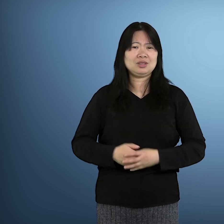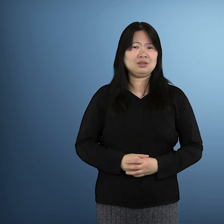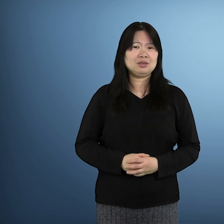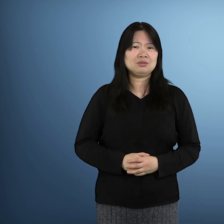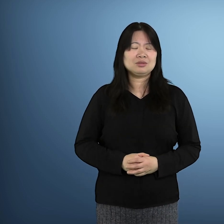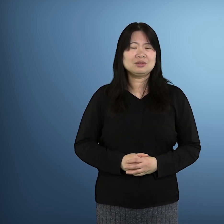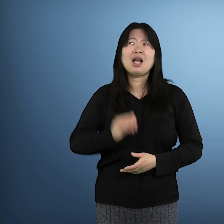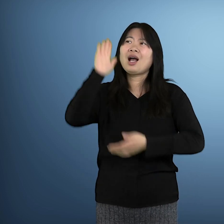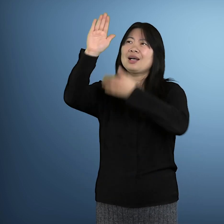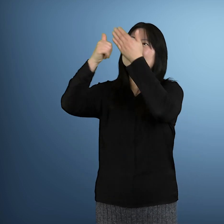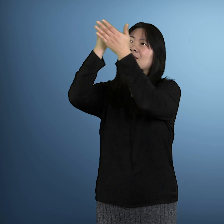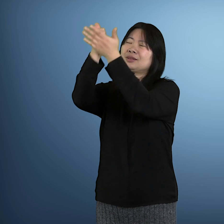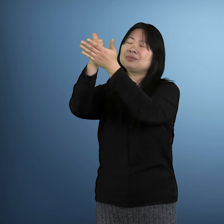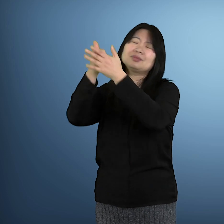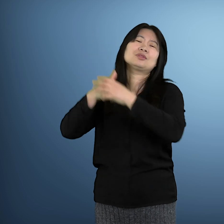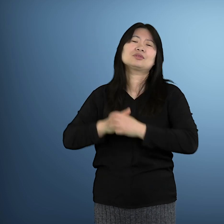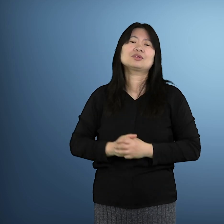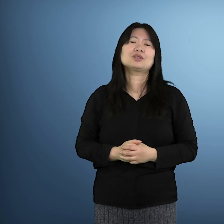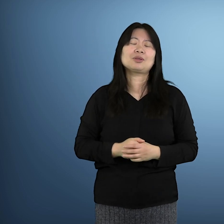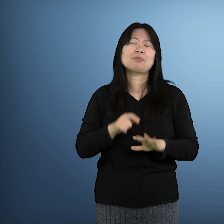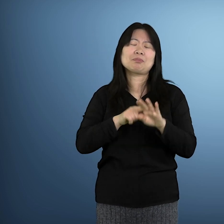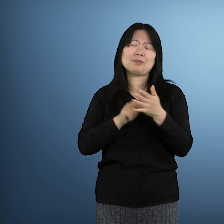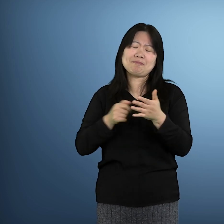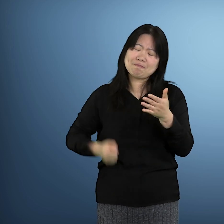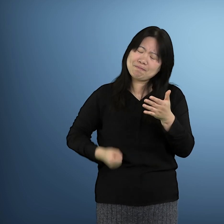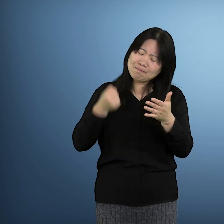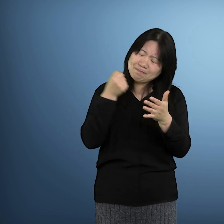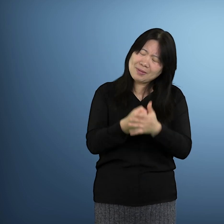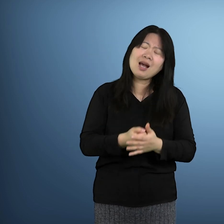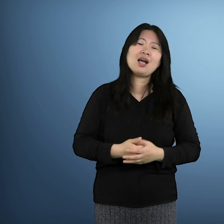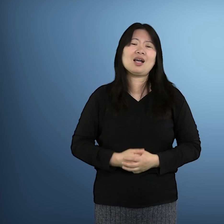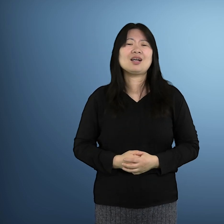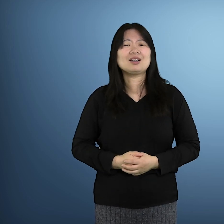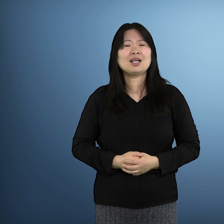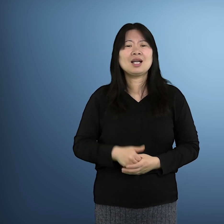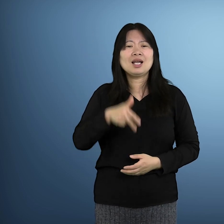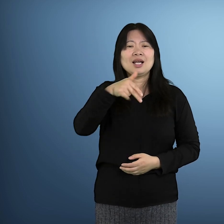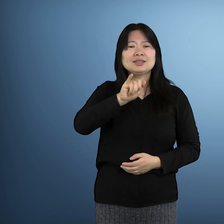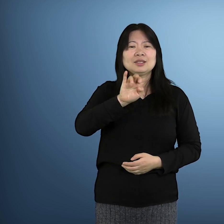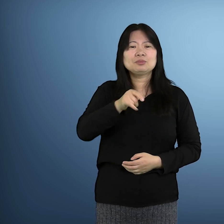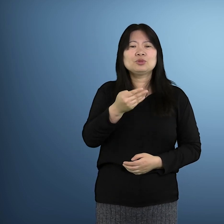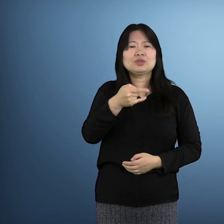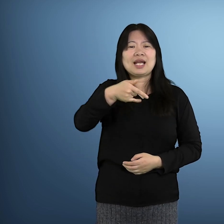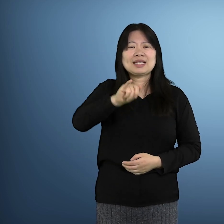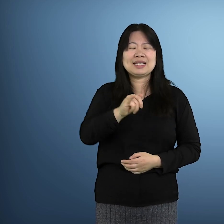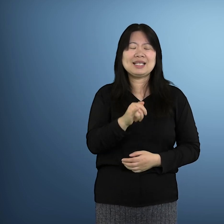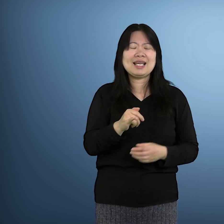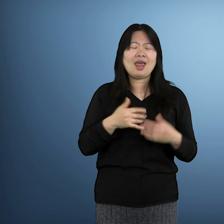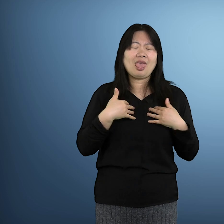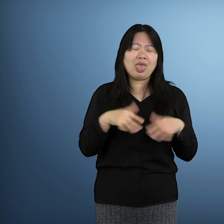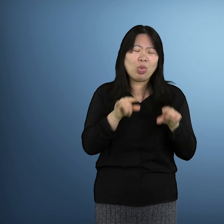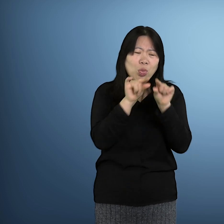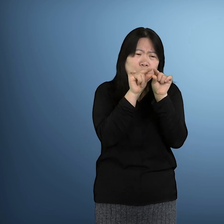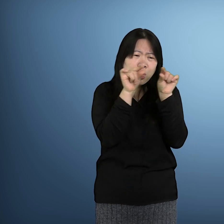하나님은 마음만 잡수시면 지푸라기도 붙잡으셔서